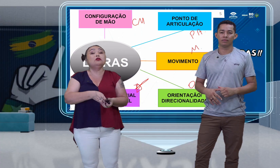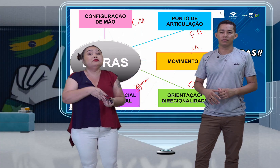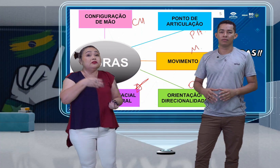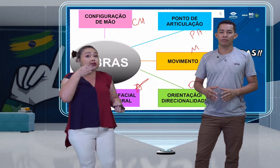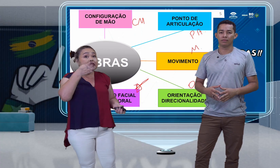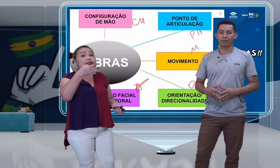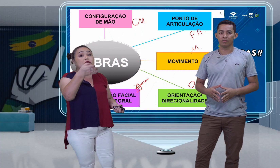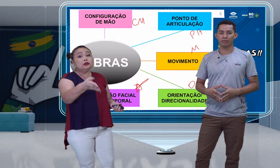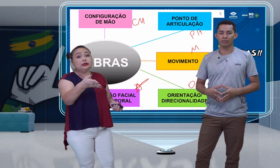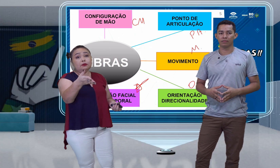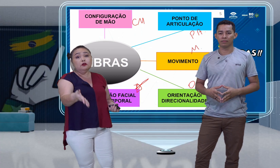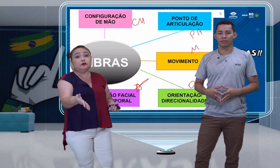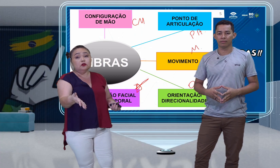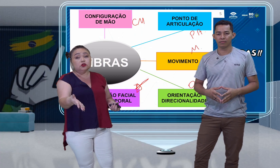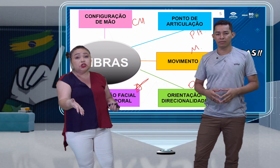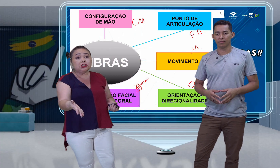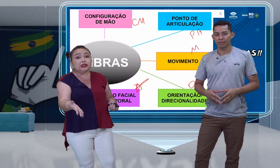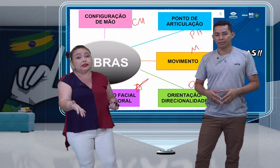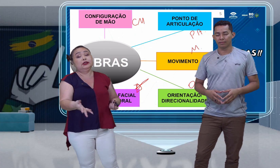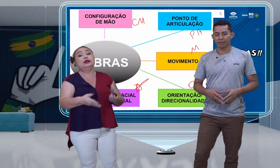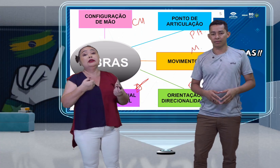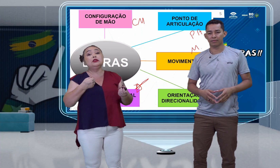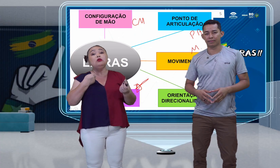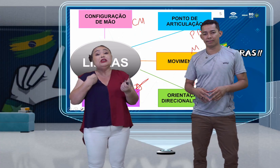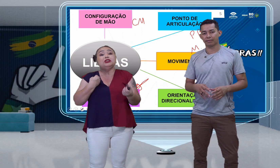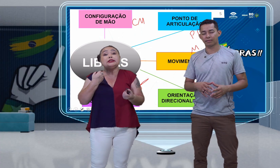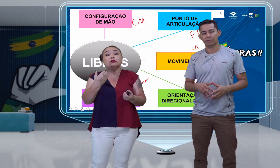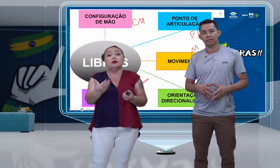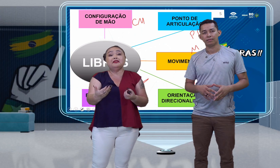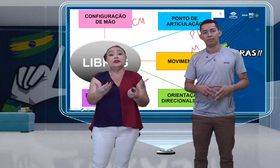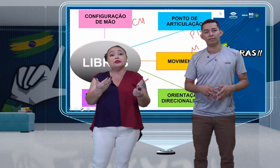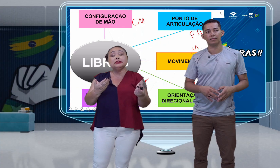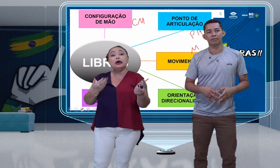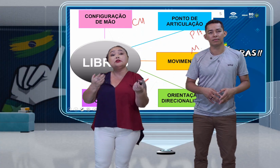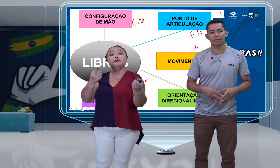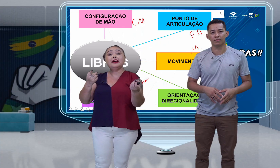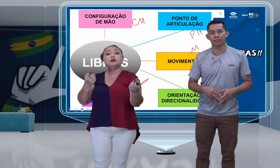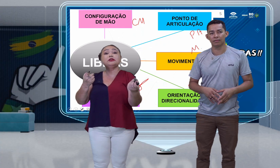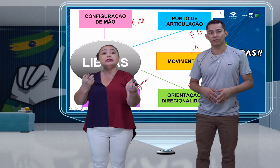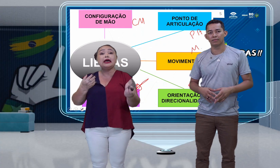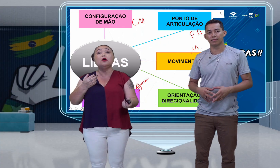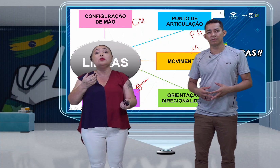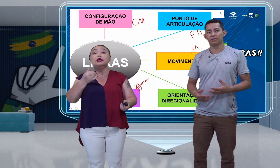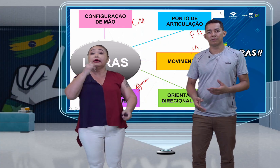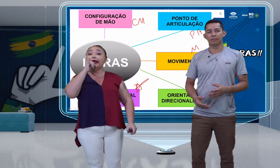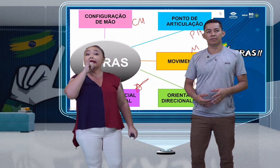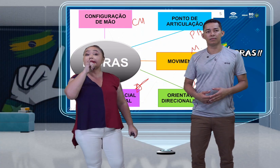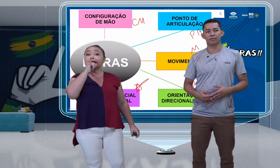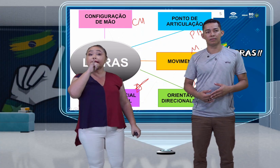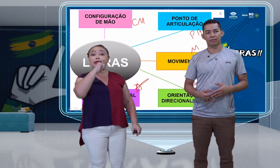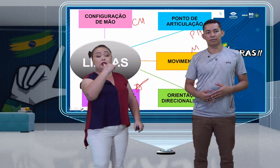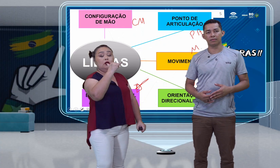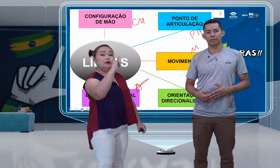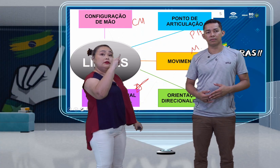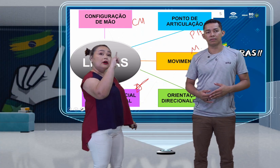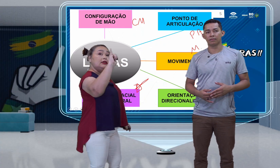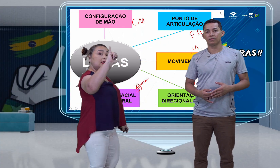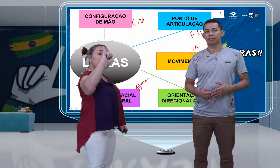Então, direcionando a morfologia, então, a direção que eu faço o sinal. Se eu faço o sinal, esse aqui, ó, em